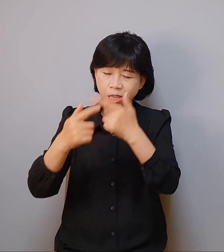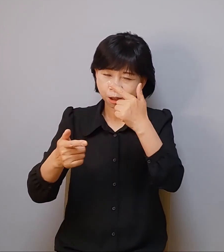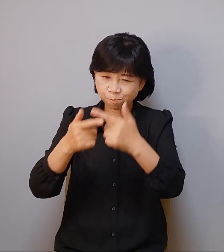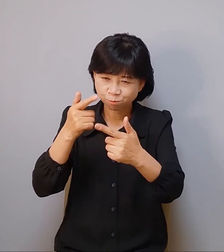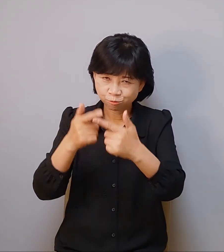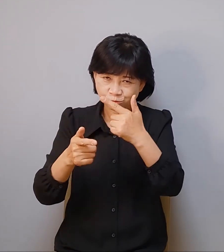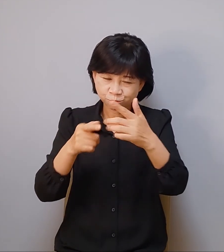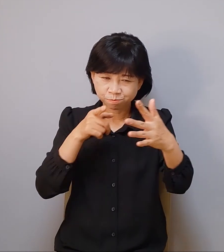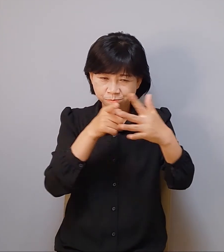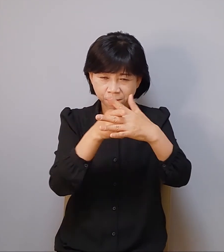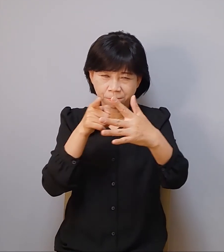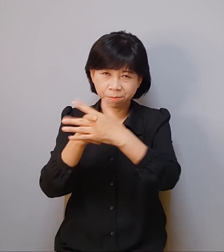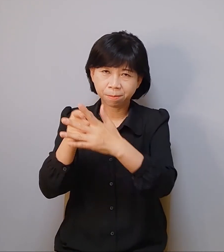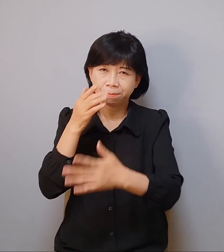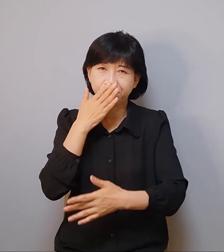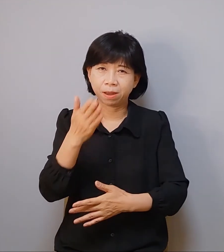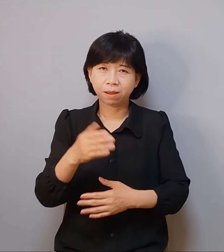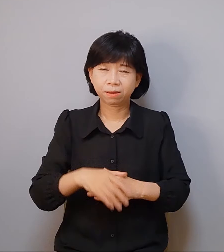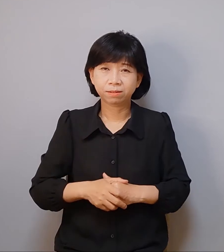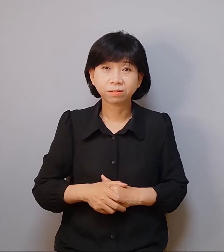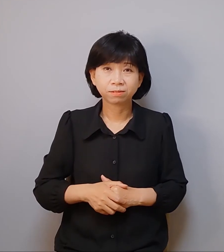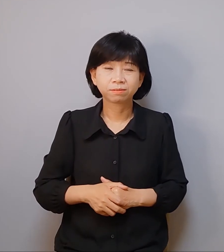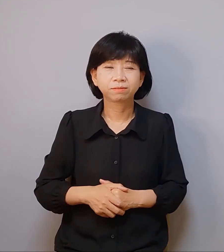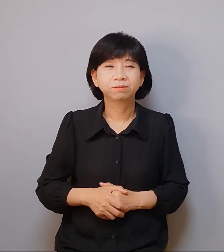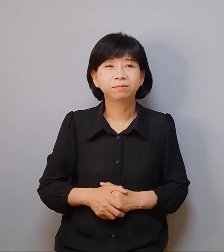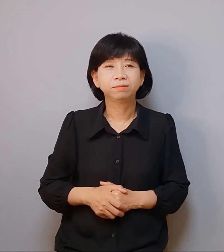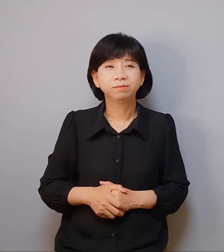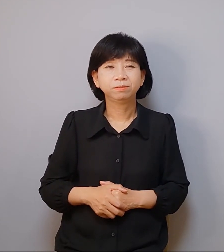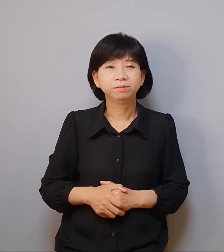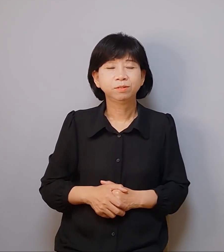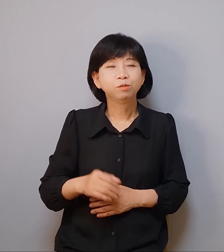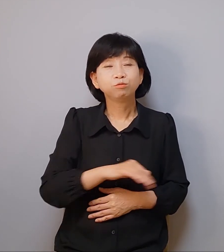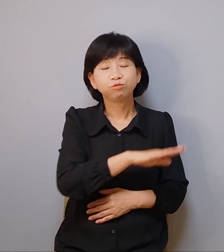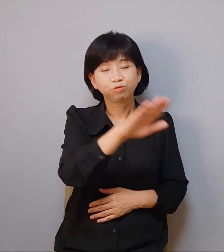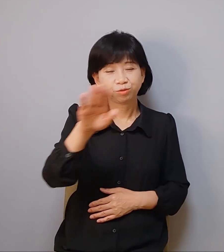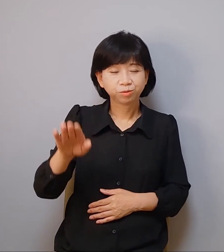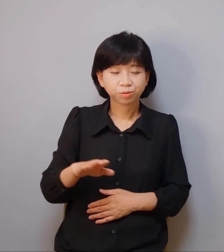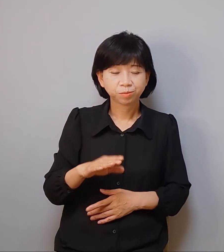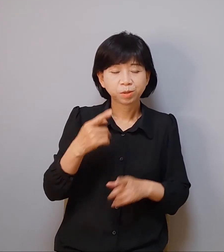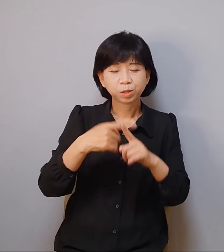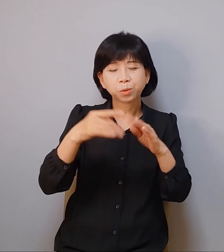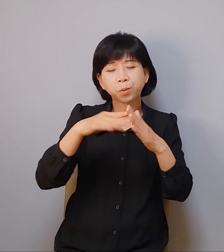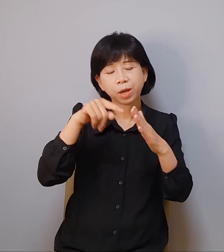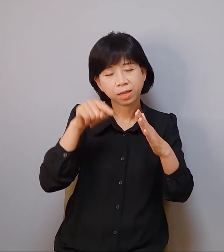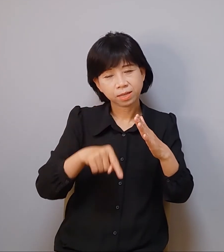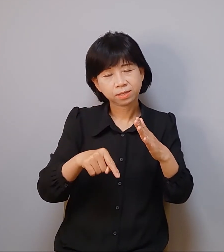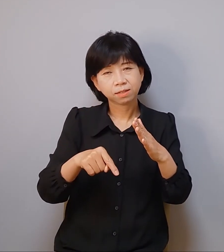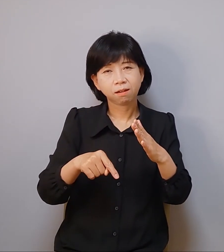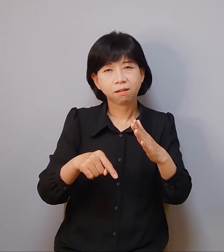드러나야 돼요. 직장에서 또 교회 안에서도 열매가 드러나야 됩니다.